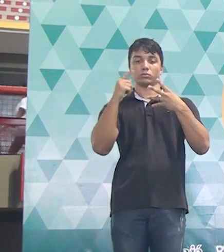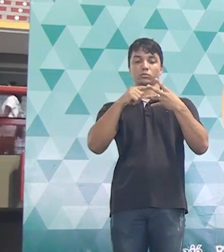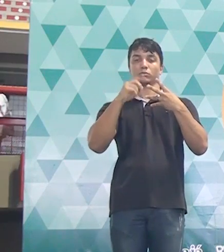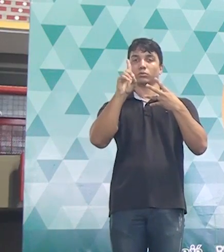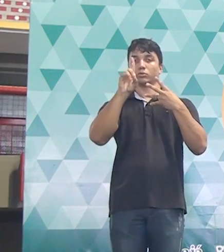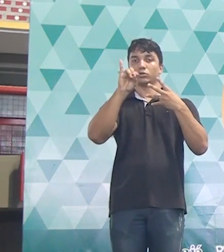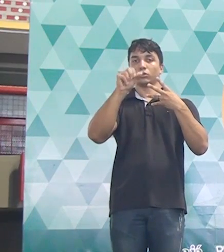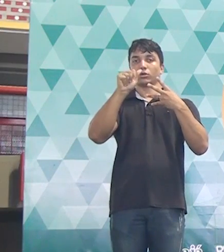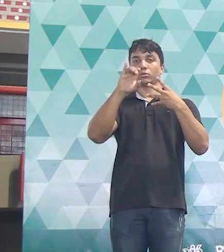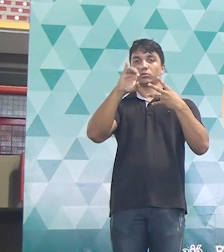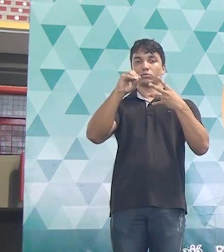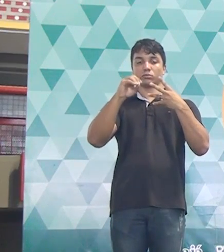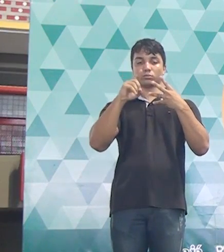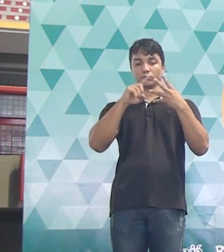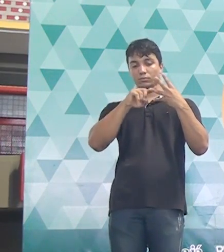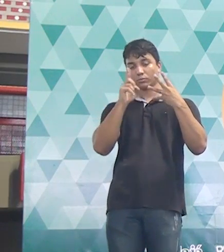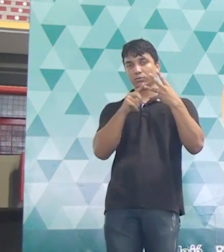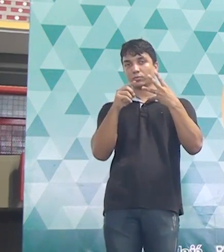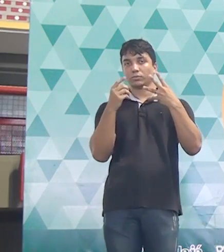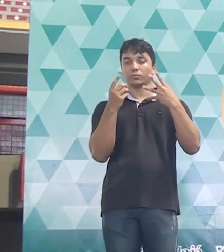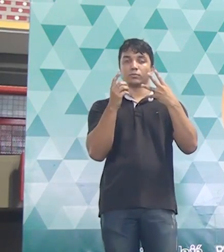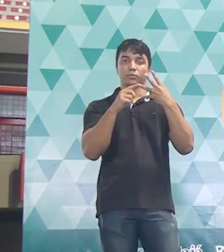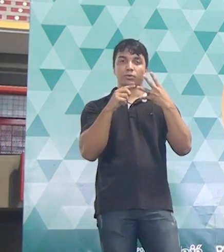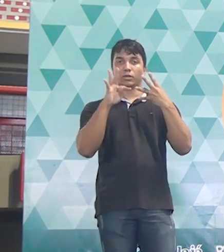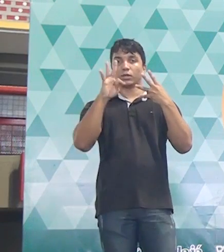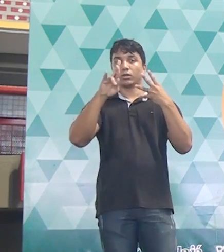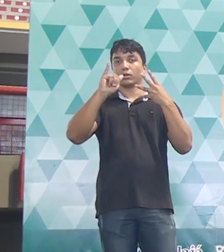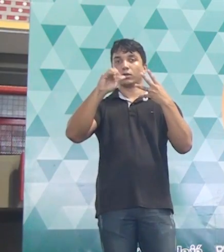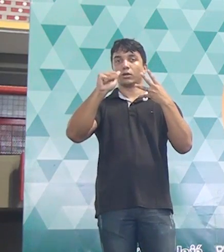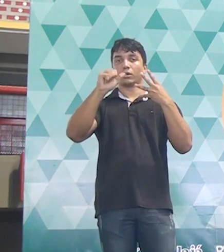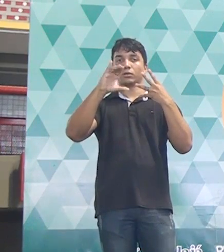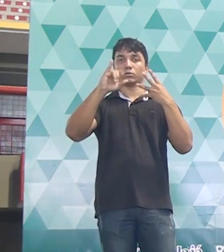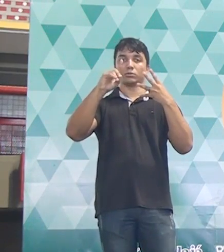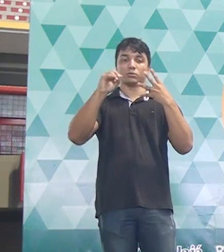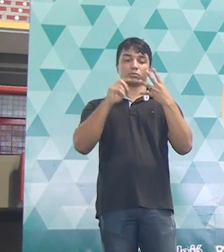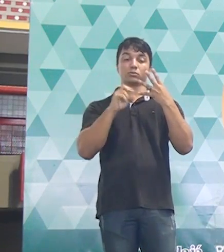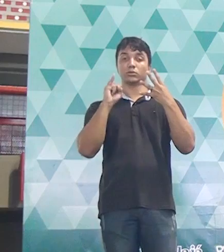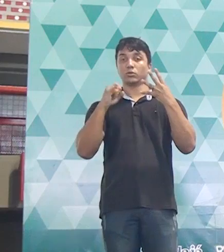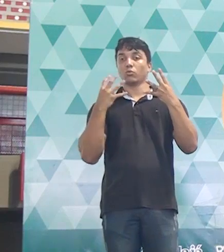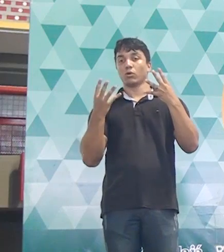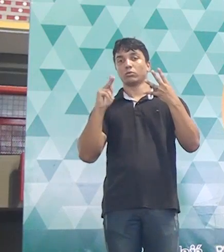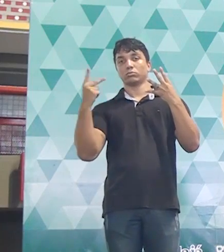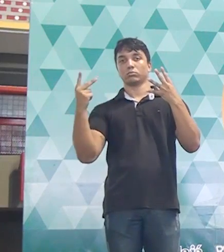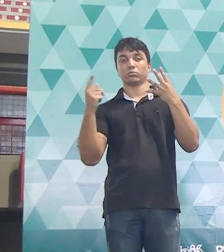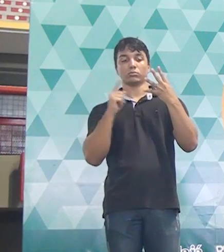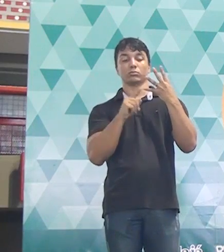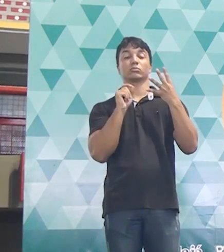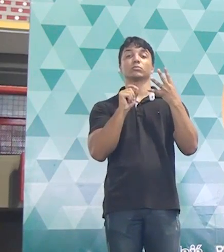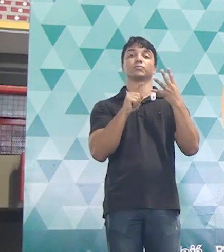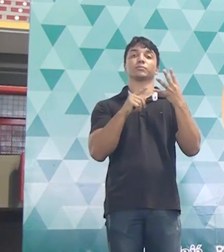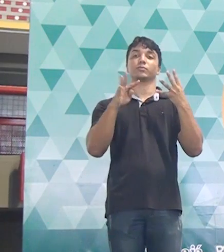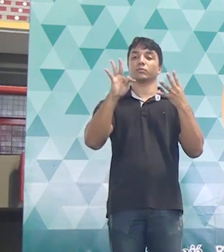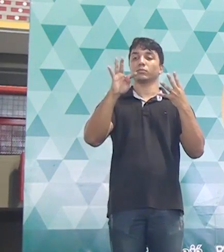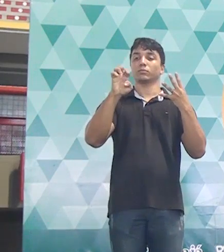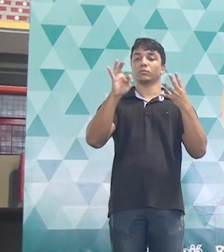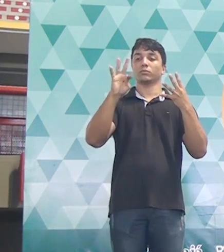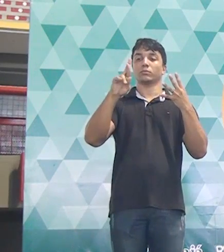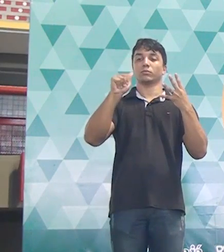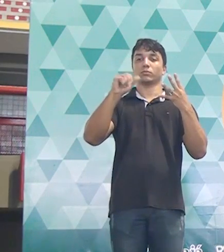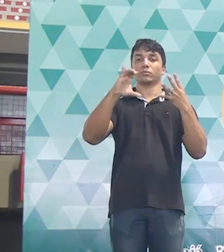chamado diácido. Ácidos com 3 hidrogênios, triácido. E ácidos com 4 hidrogênios,